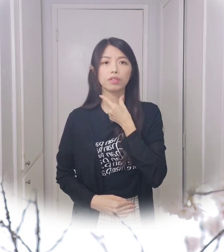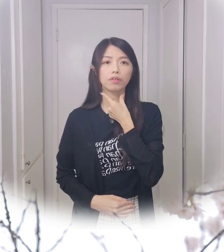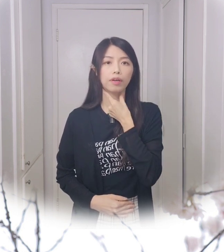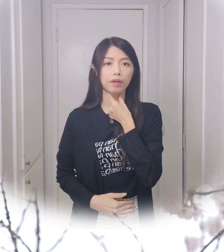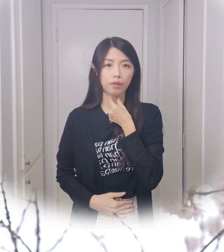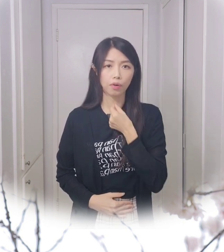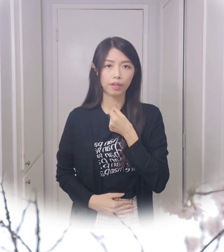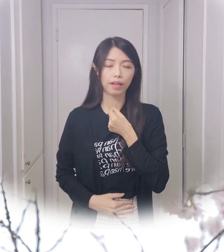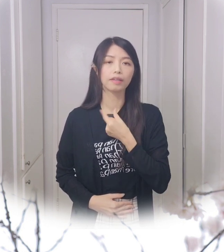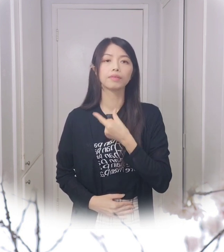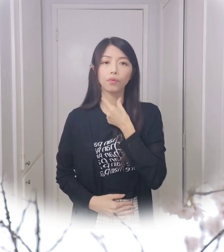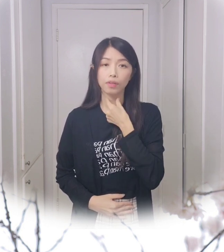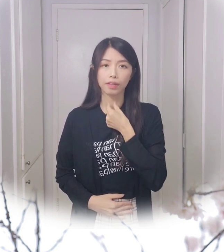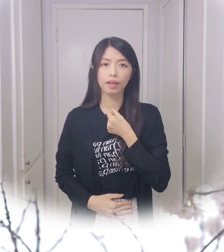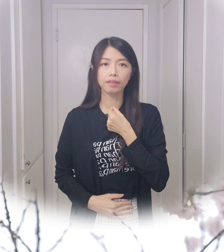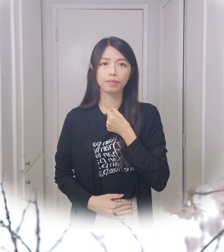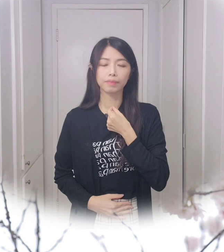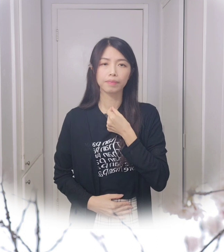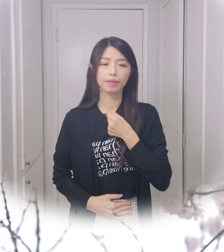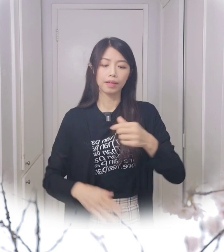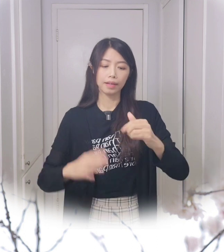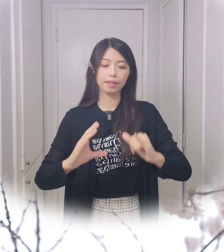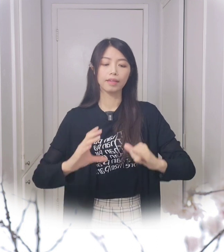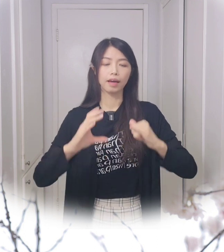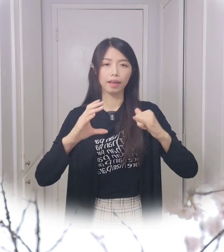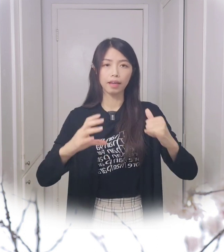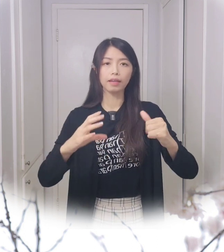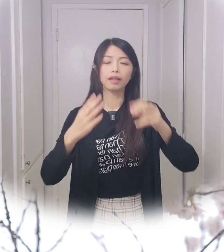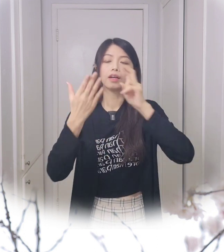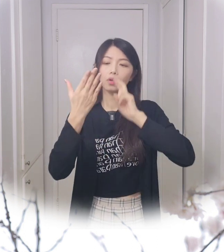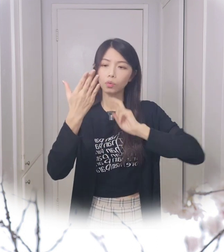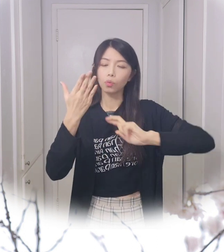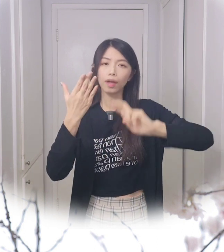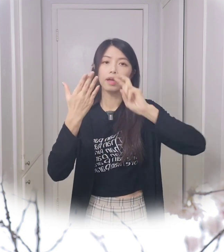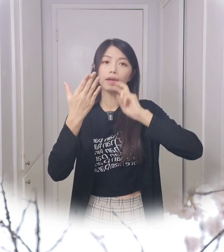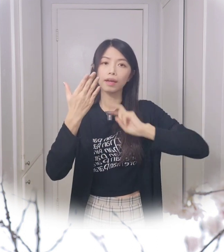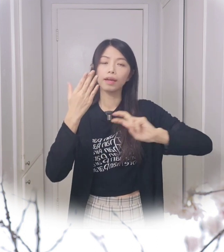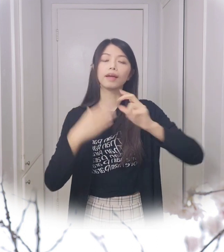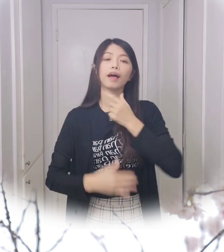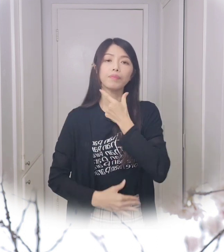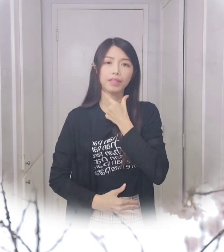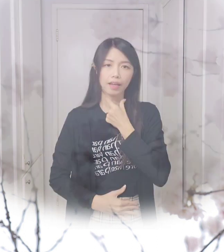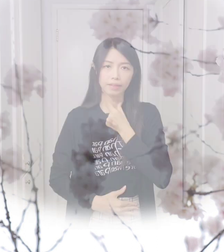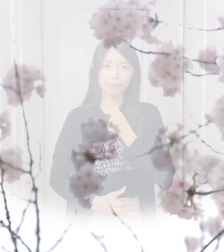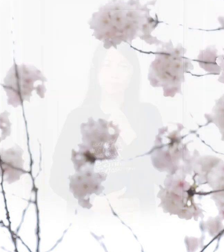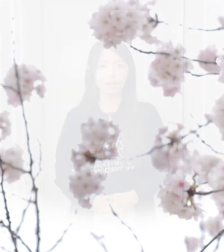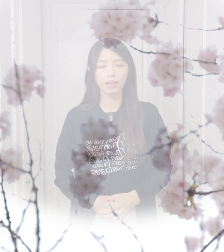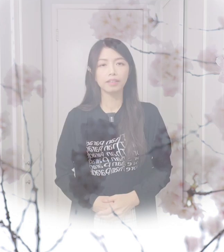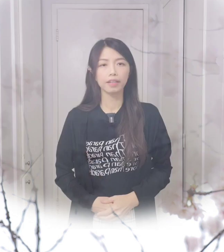붙여주시는 거예요. 원하다 원하다 세상에 노래 합니다.